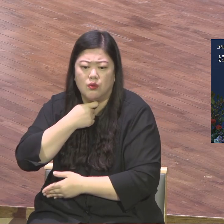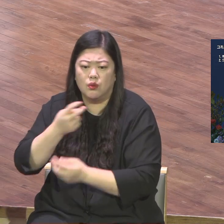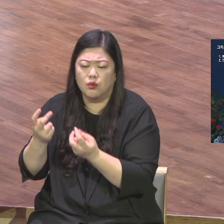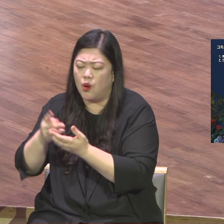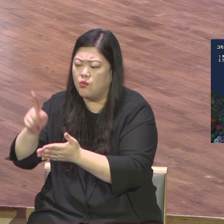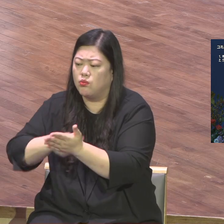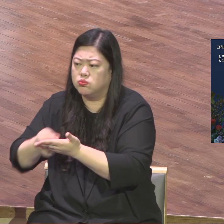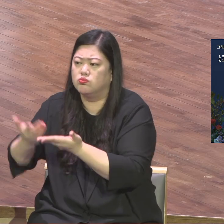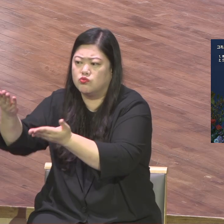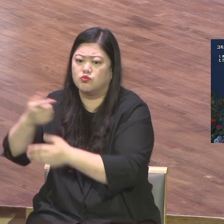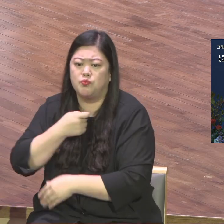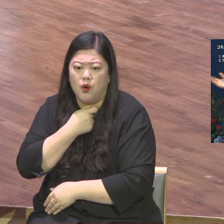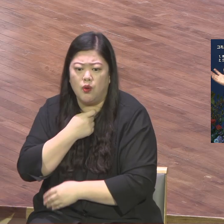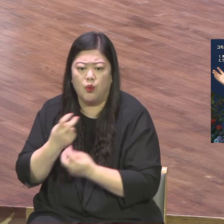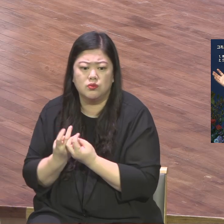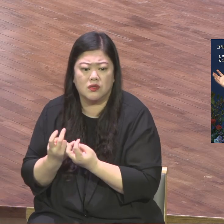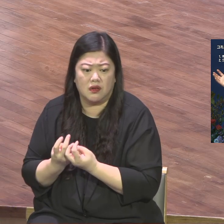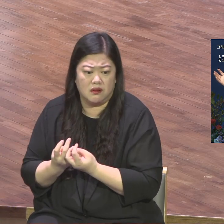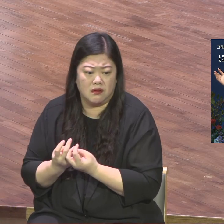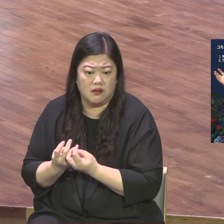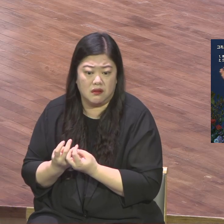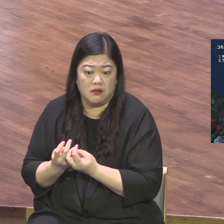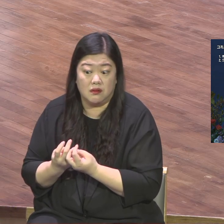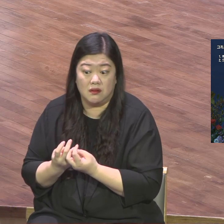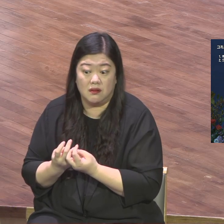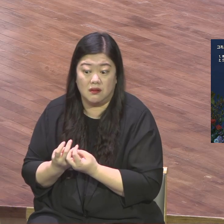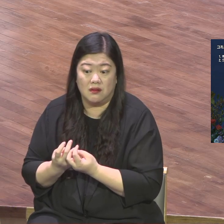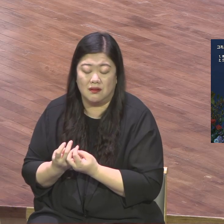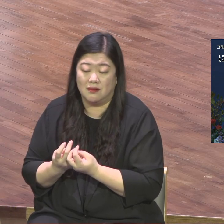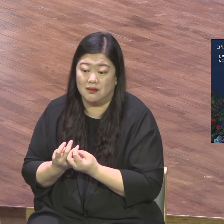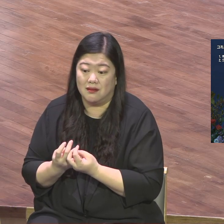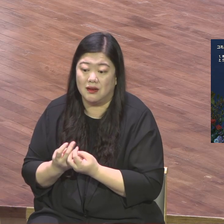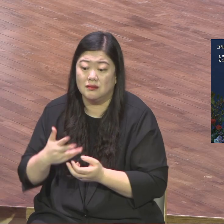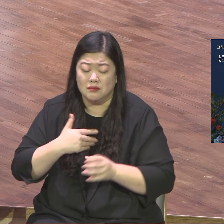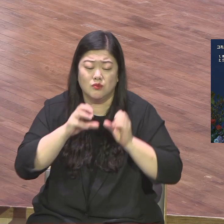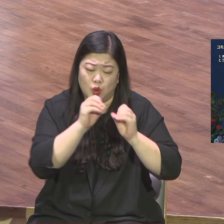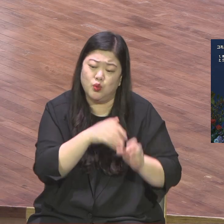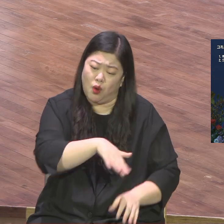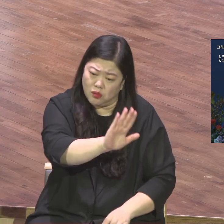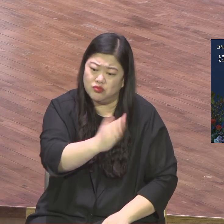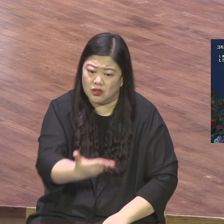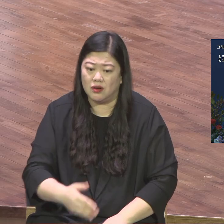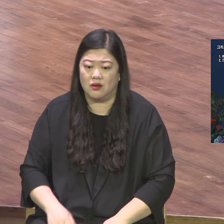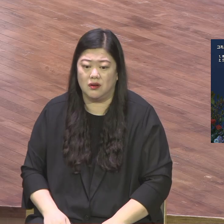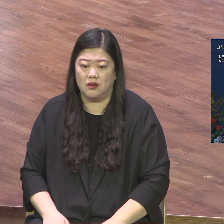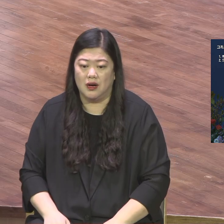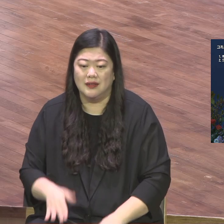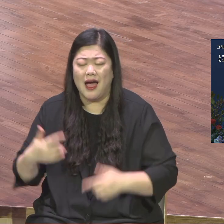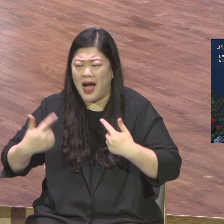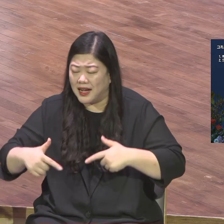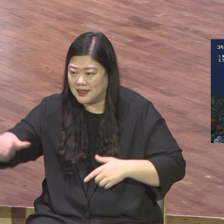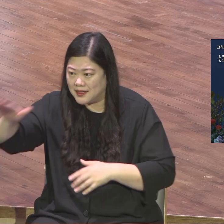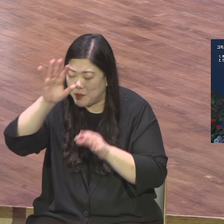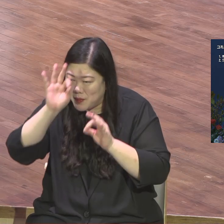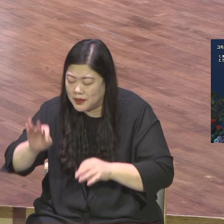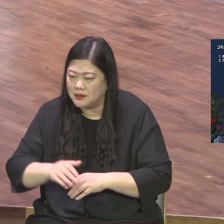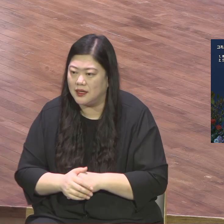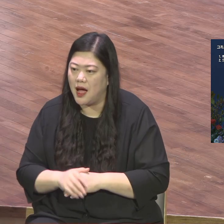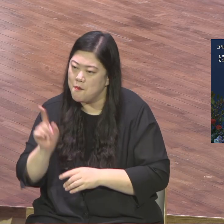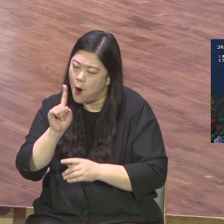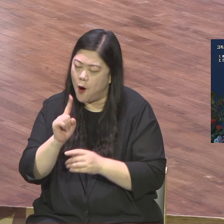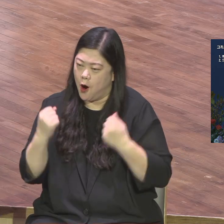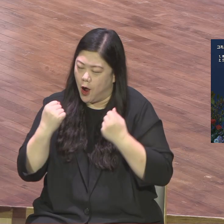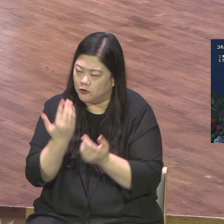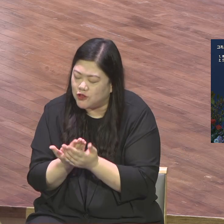주여 주시옵소서. 그 전부 쓰레기통 다 들어갑니다. 하늘에 올라가지도 않아요. 맨날 육신적인 그런 기도.